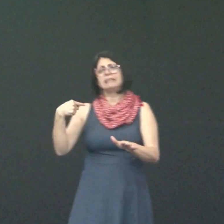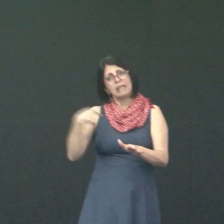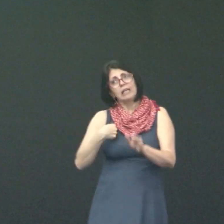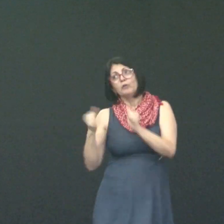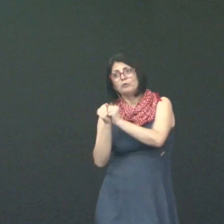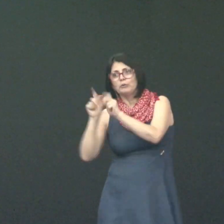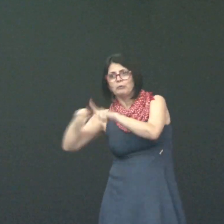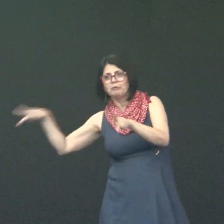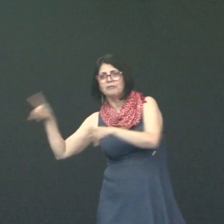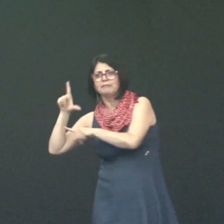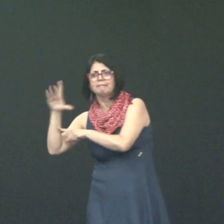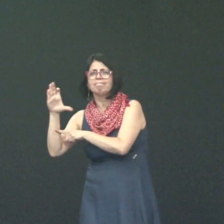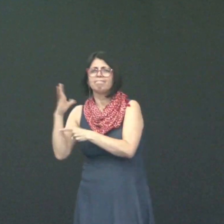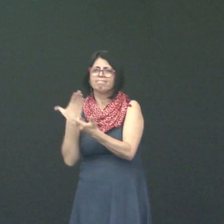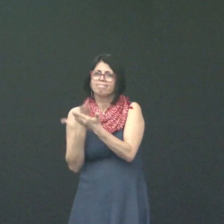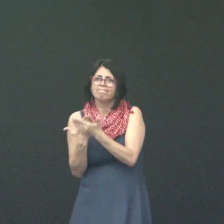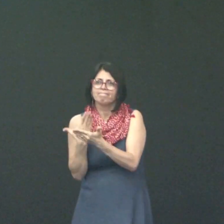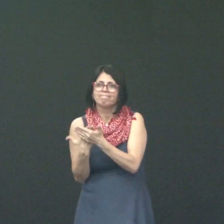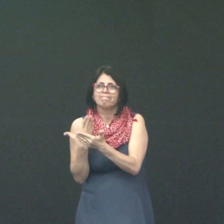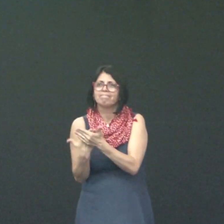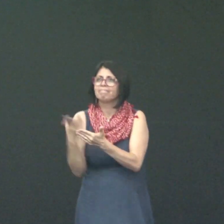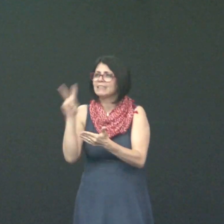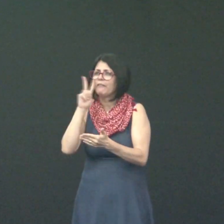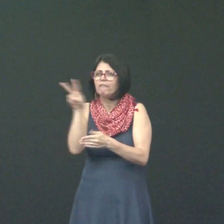série de possíveis traduções.